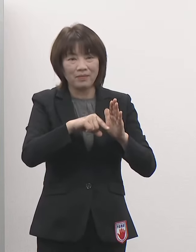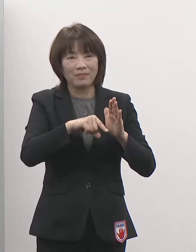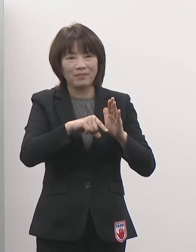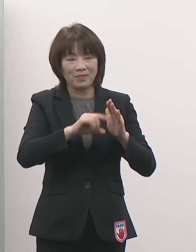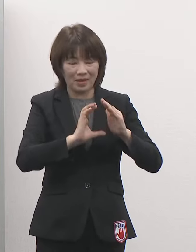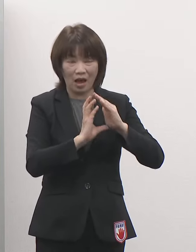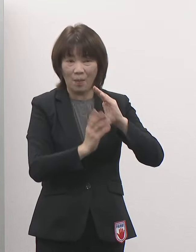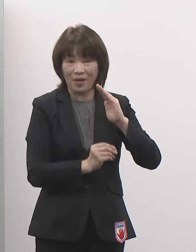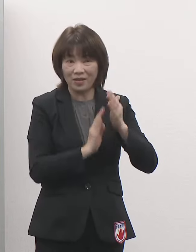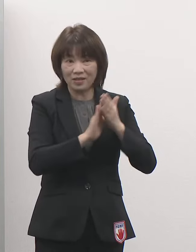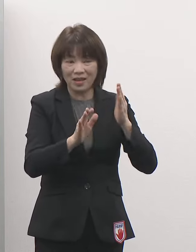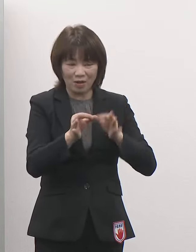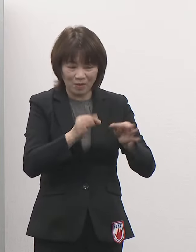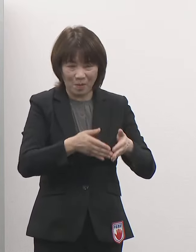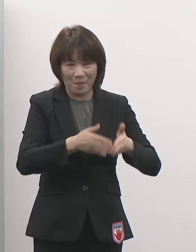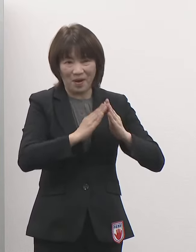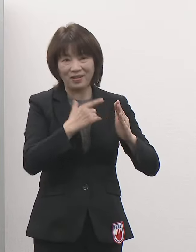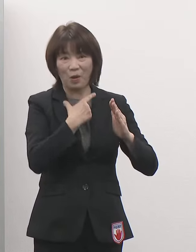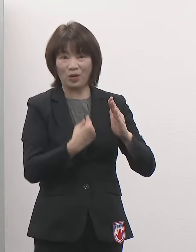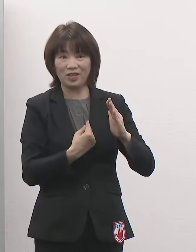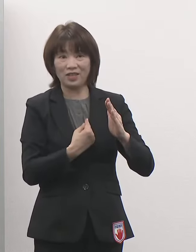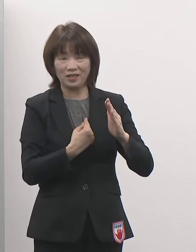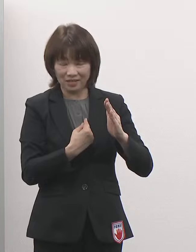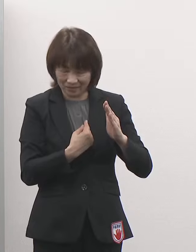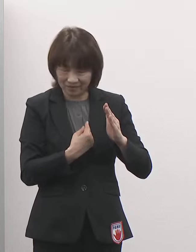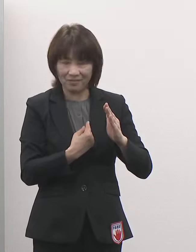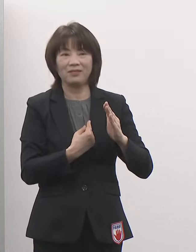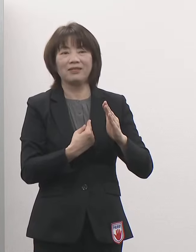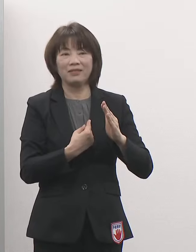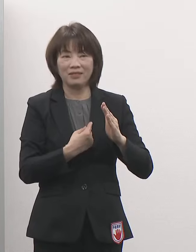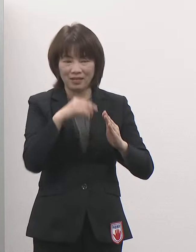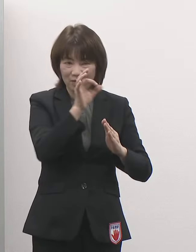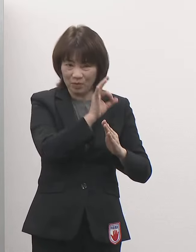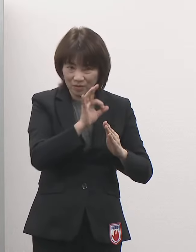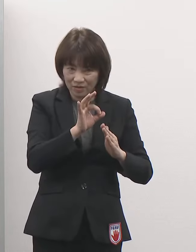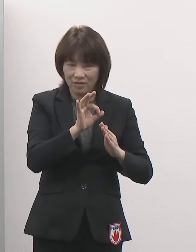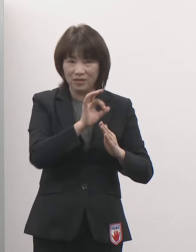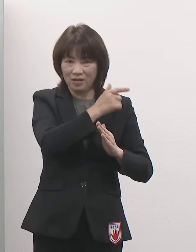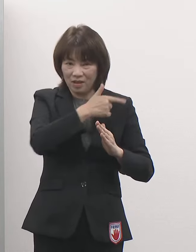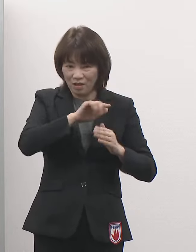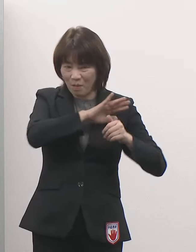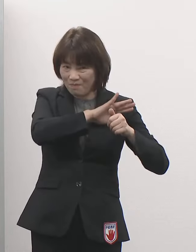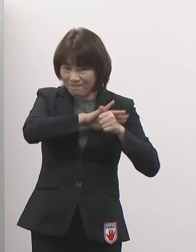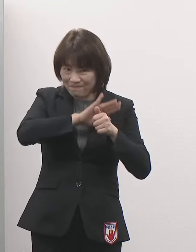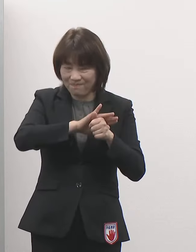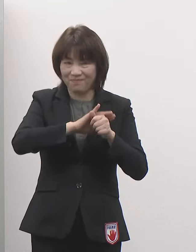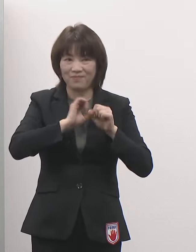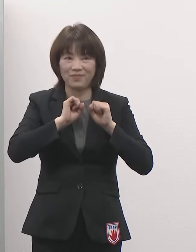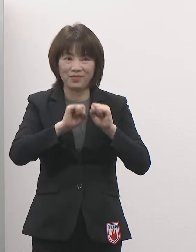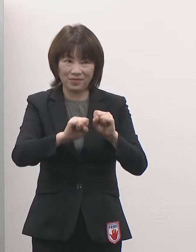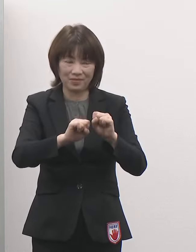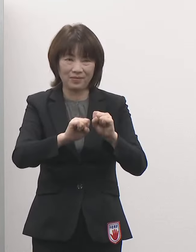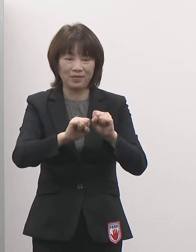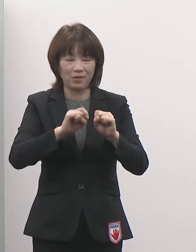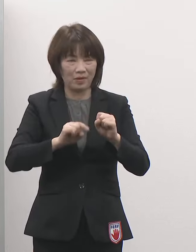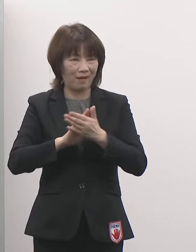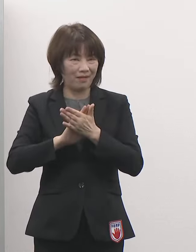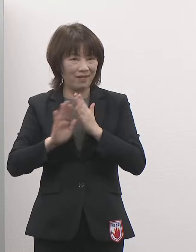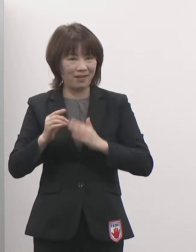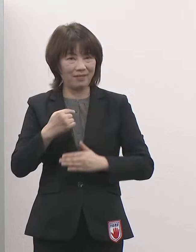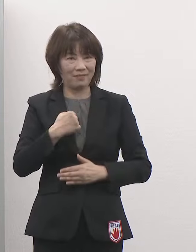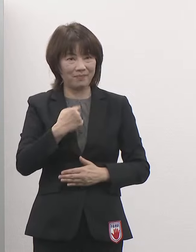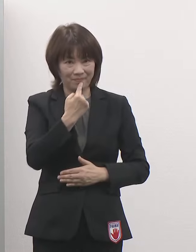お店を持ってくださいと、まあ、物心ともに、支援をします。まあ、こういう方が山梨らしいんじゃないかということで、まあ、我々